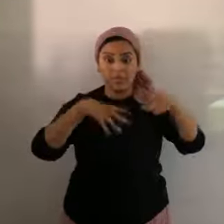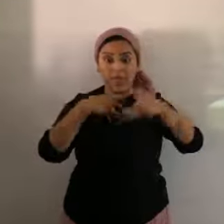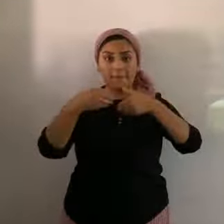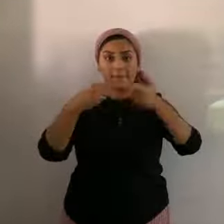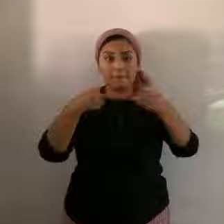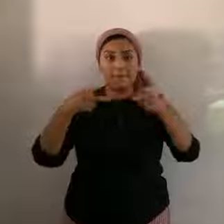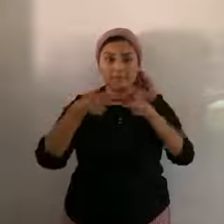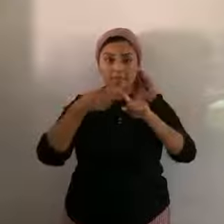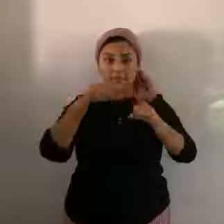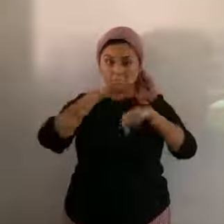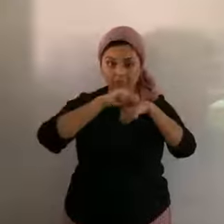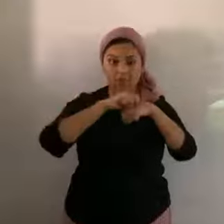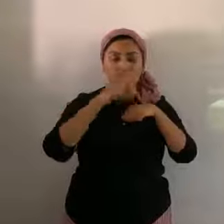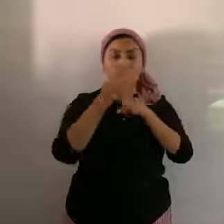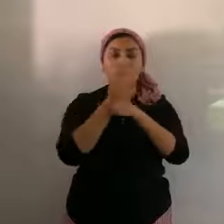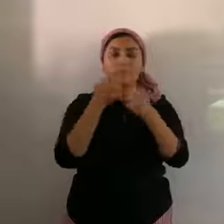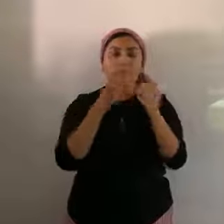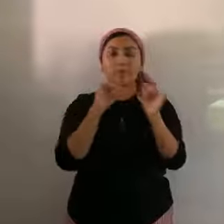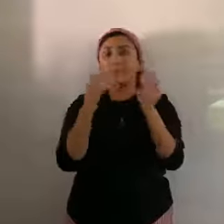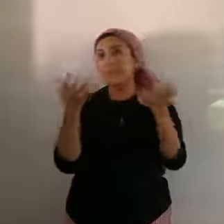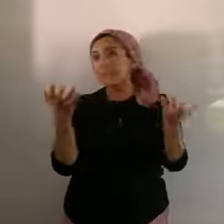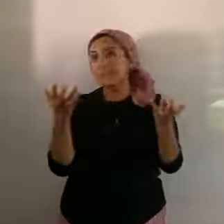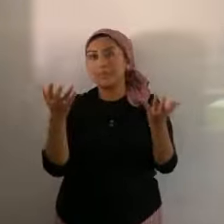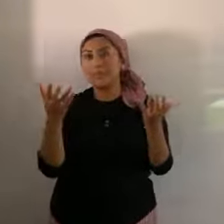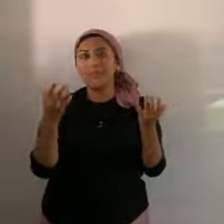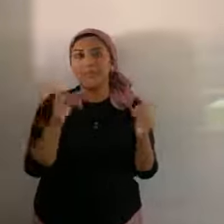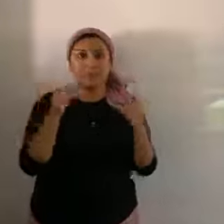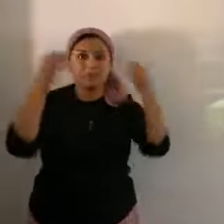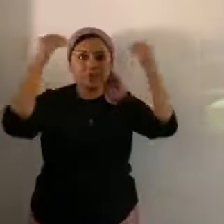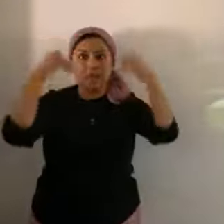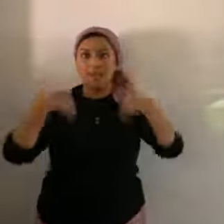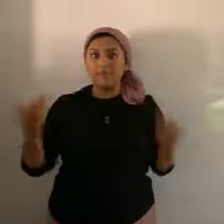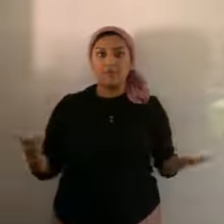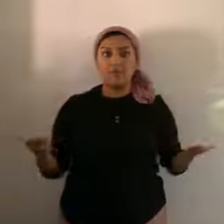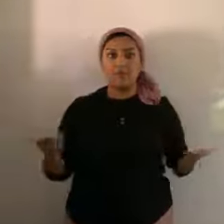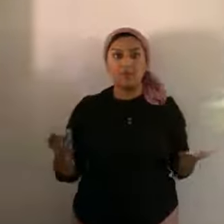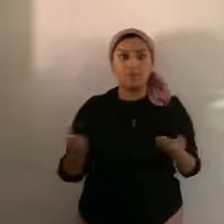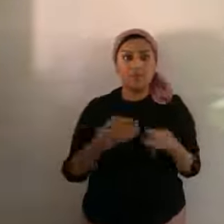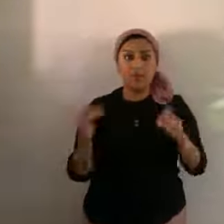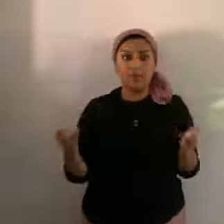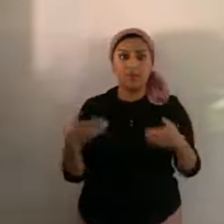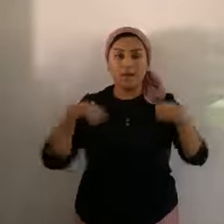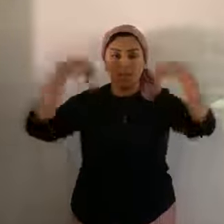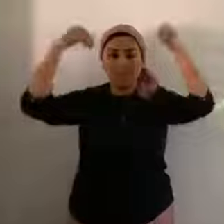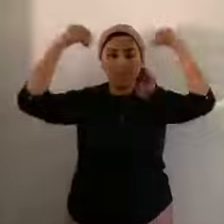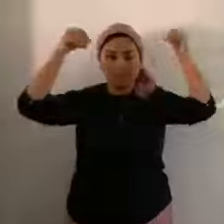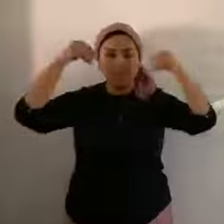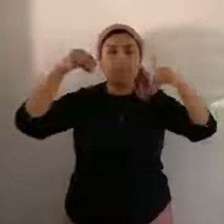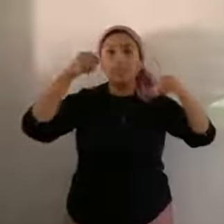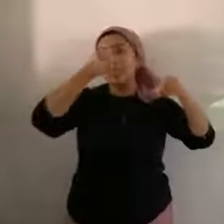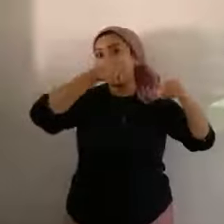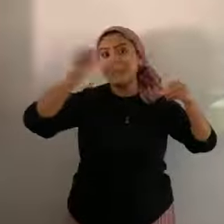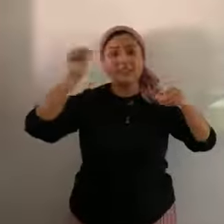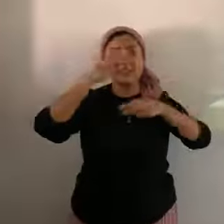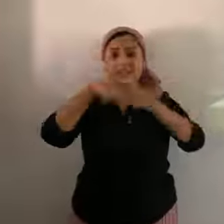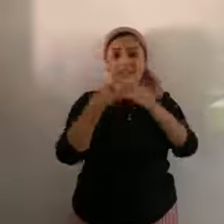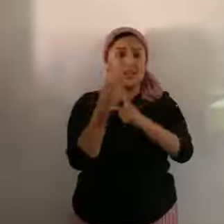gentiles como peor que un mercado de los que tenemos acá. Es un decir. Es decir, llevando cualquier tipo